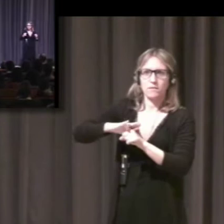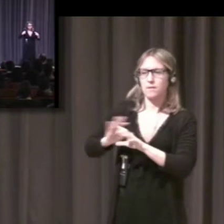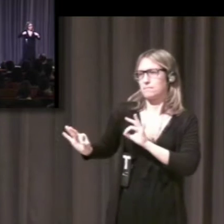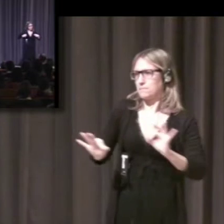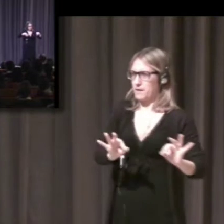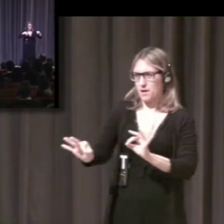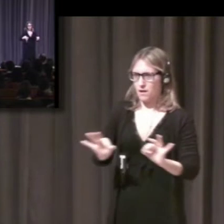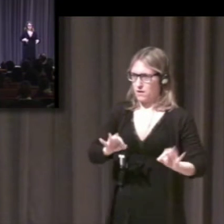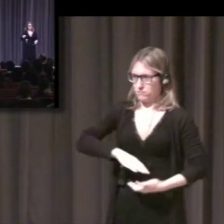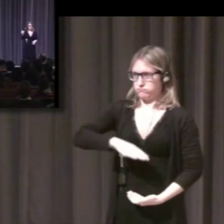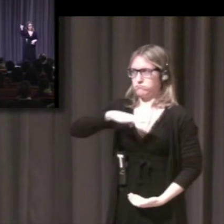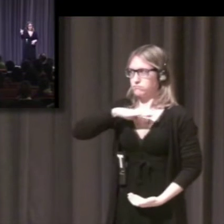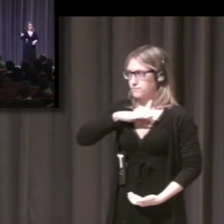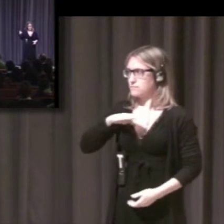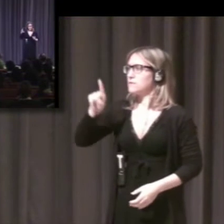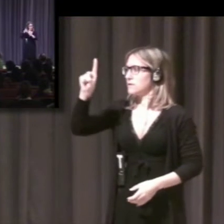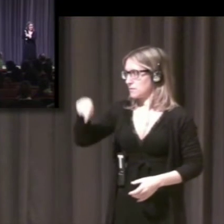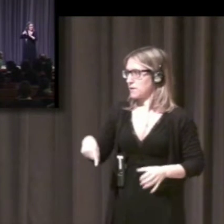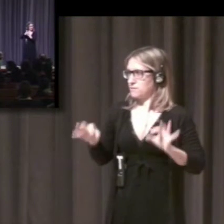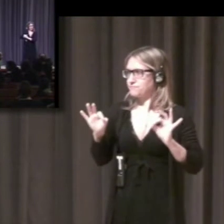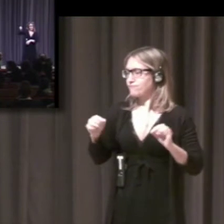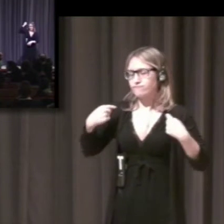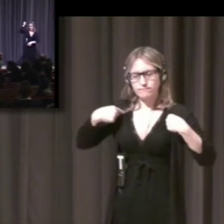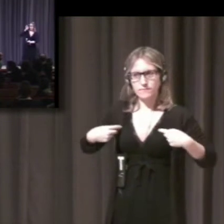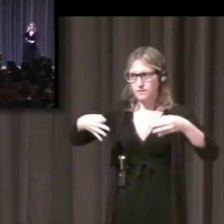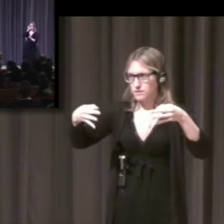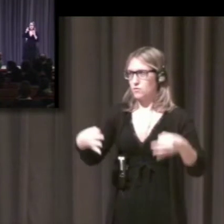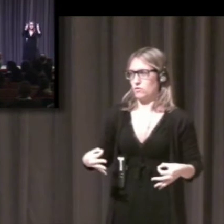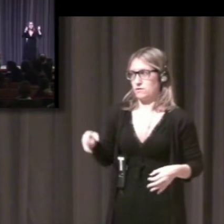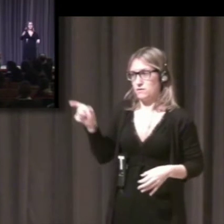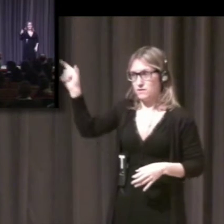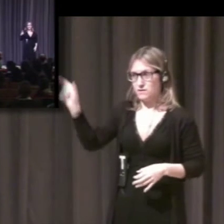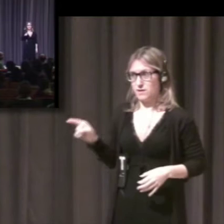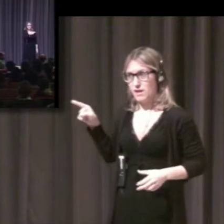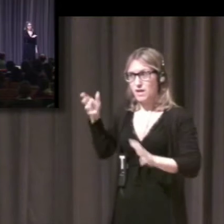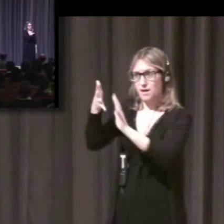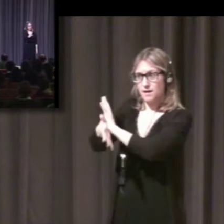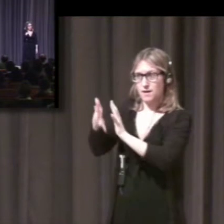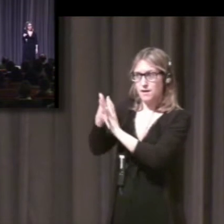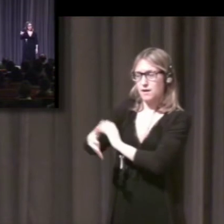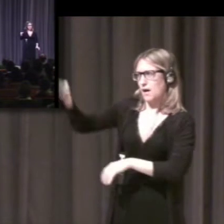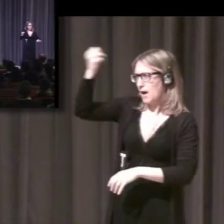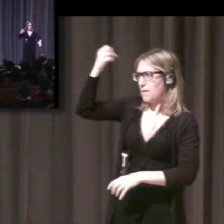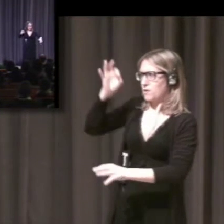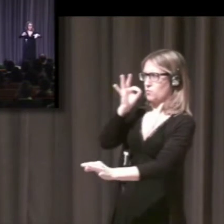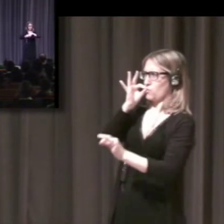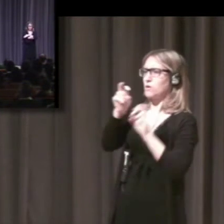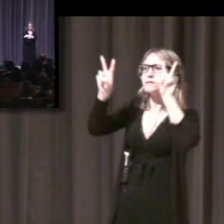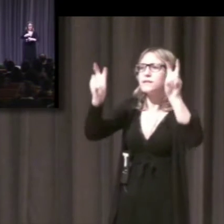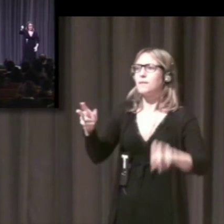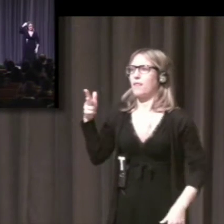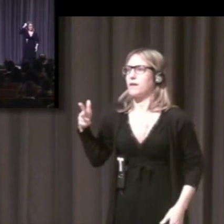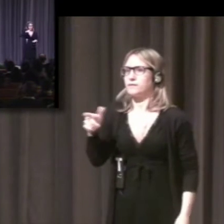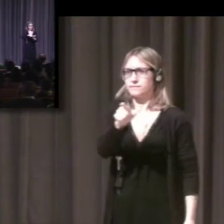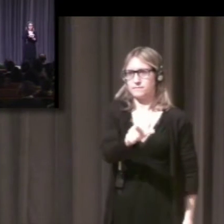segura que aprendrem molt del que ella ens explicarà sobre el dret de les persones a tenir l'accés a aprendre la